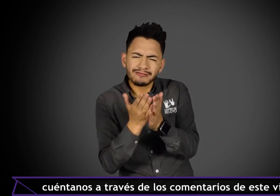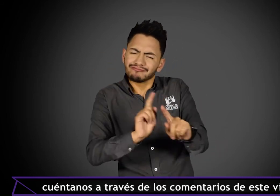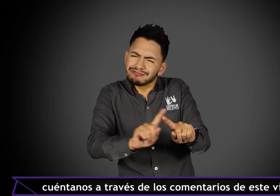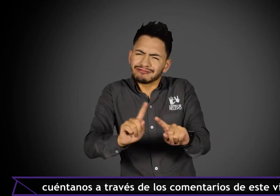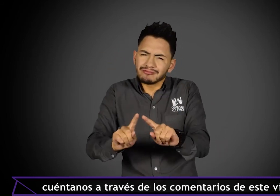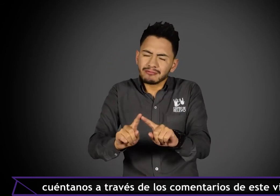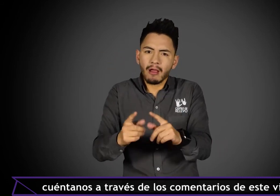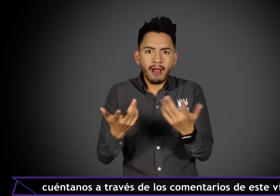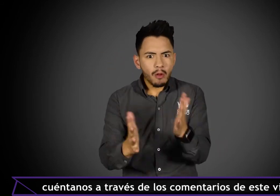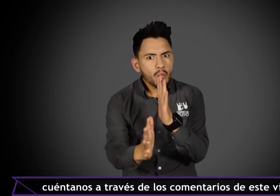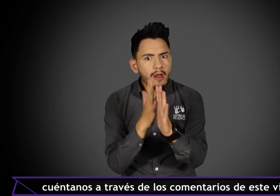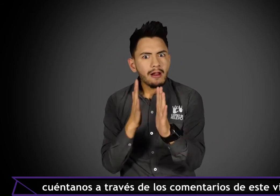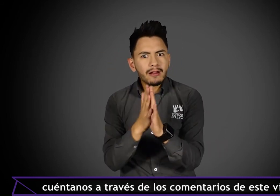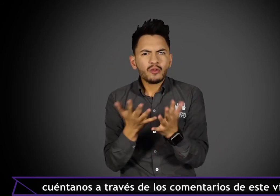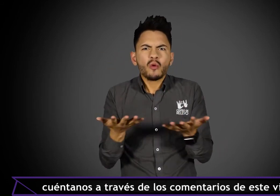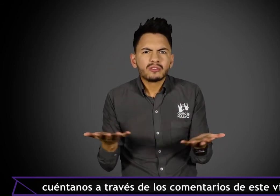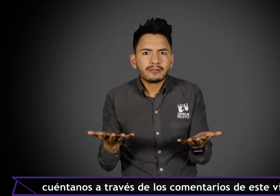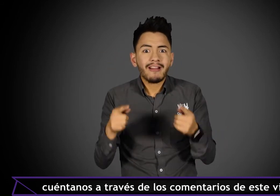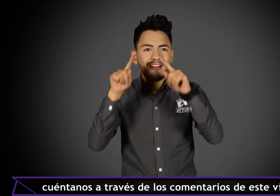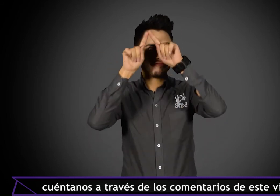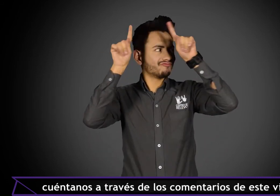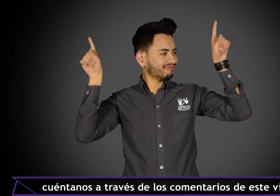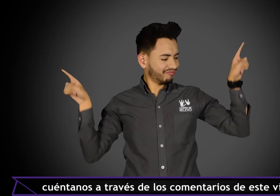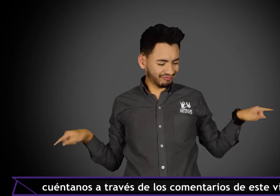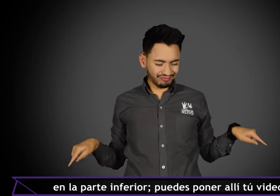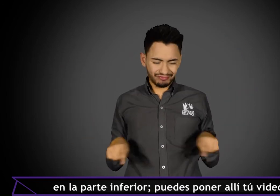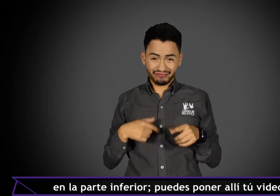académico. Cuéntanos a través de los comentarios de este video en la parte inferior.